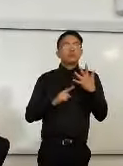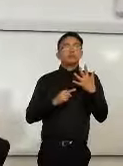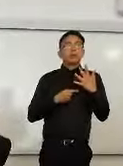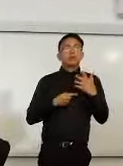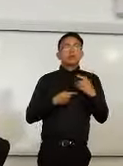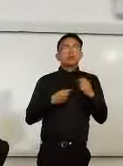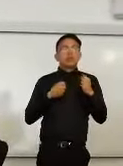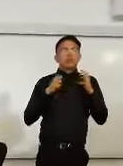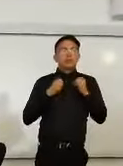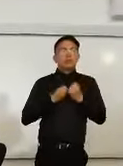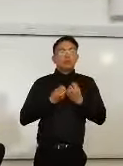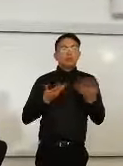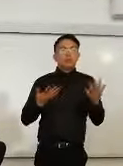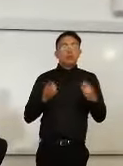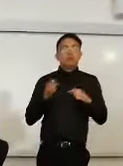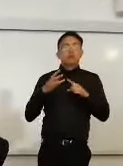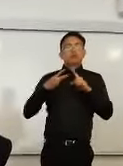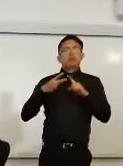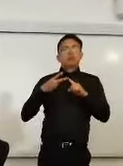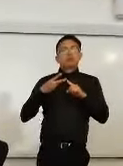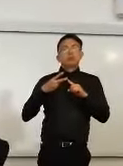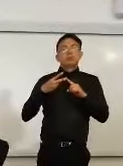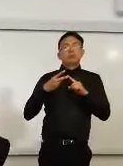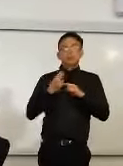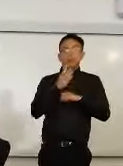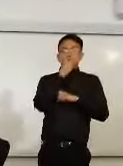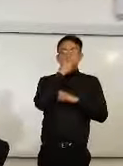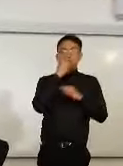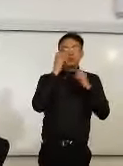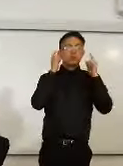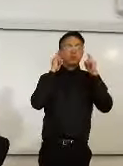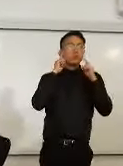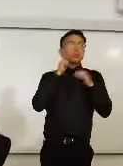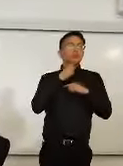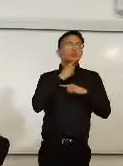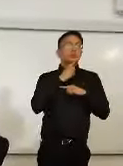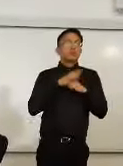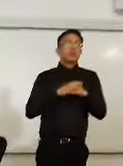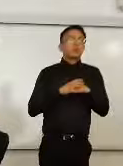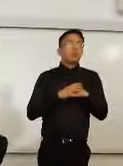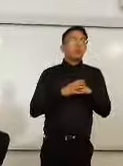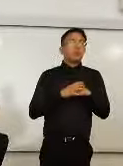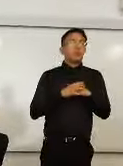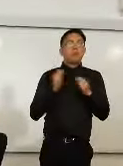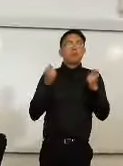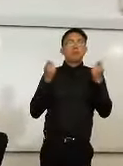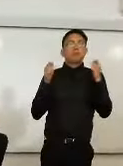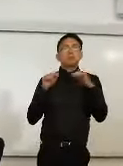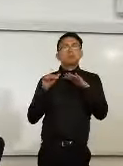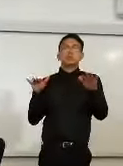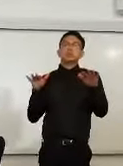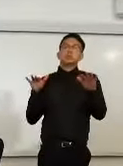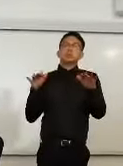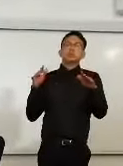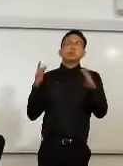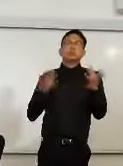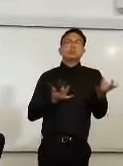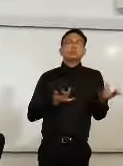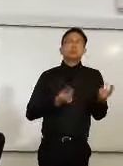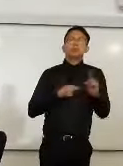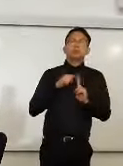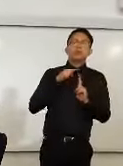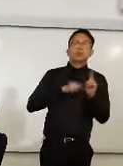discapacidad múltiple y sordoceguera. Se hizo una convocatoria el mes, se nos fue como aproximadamente un